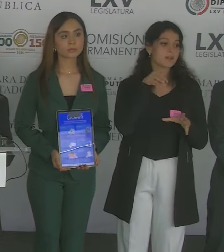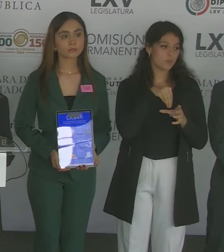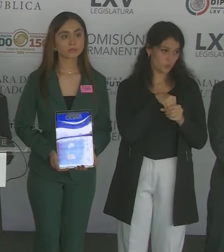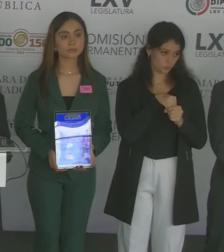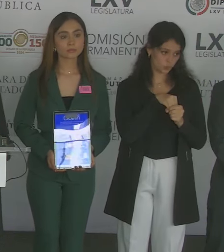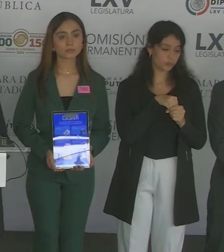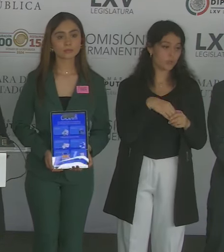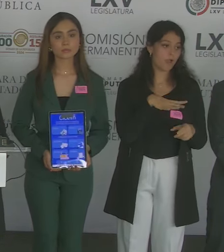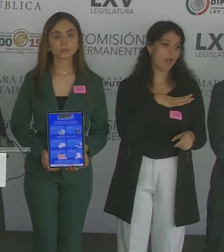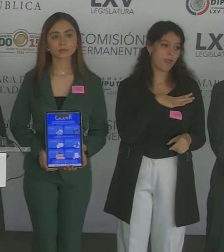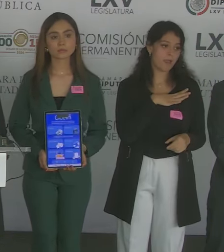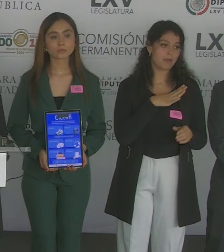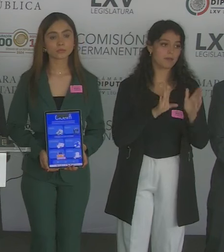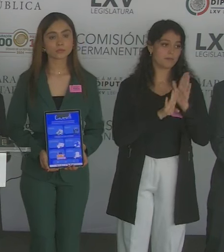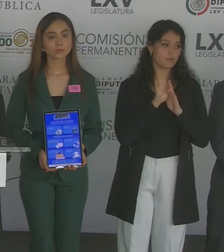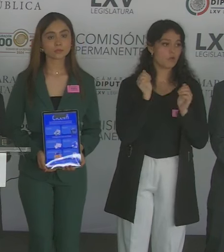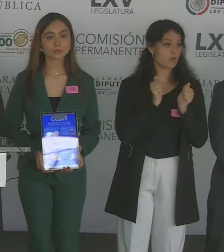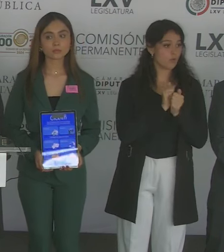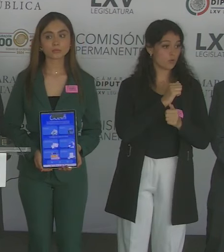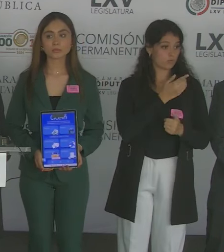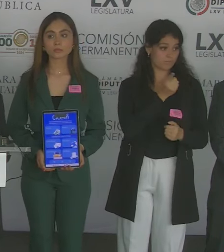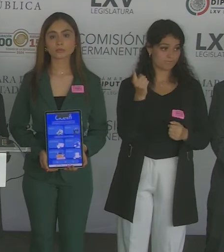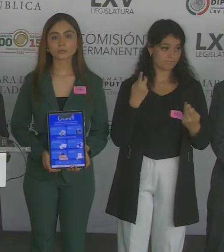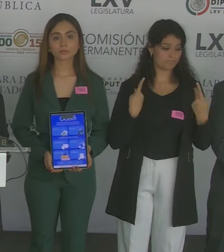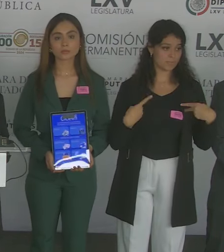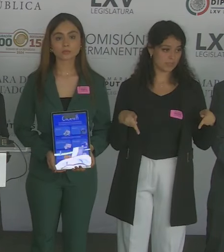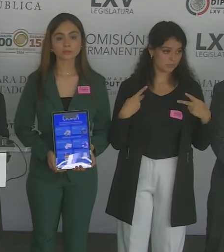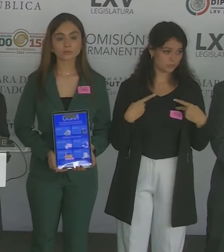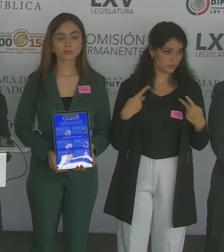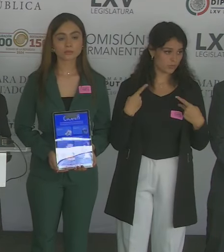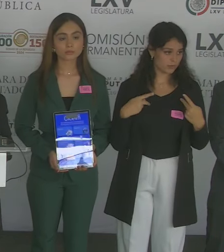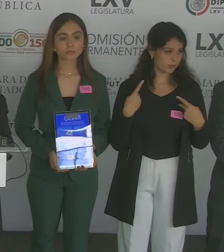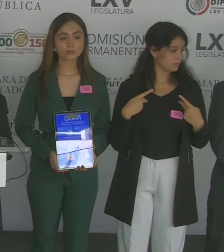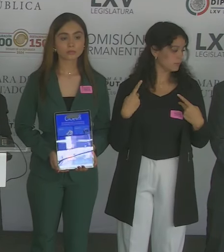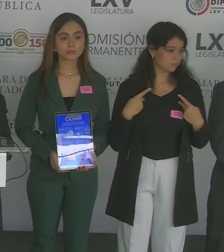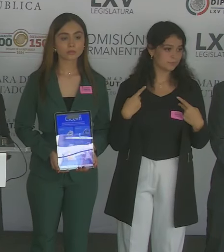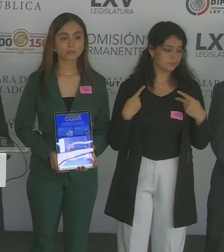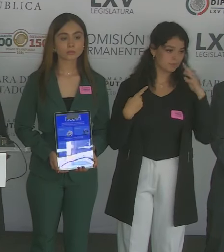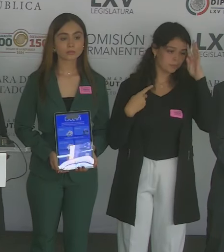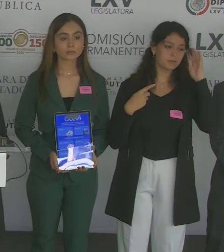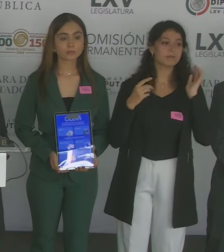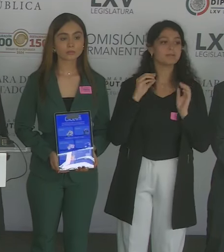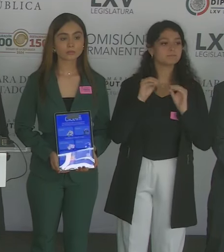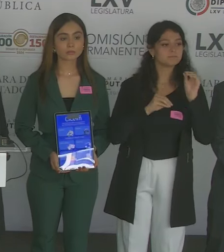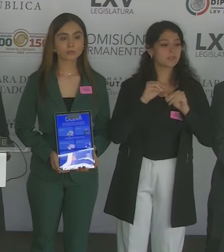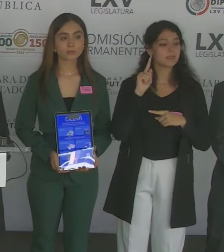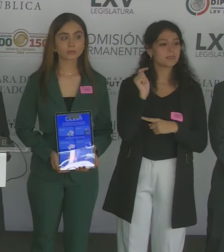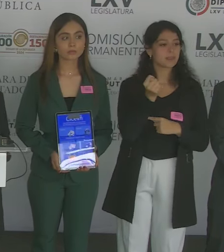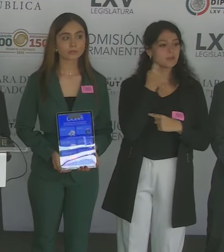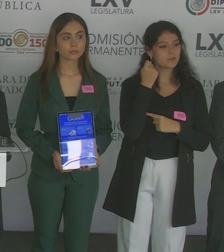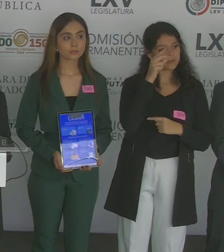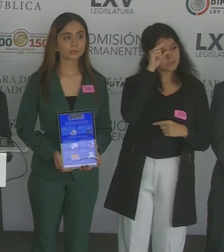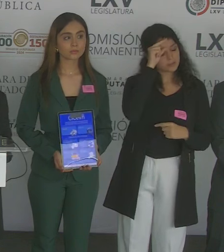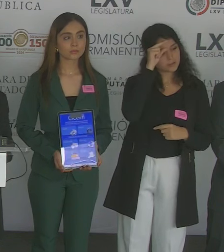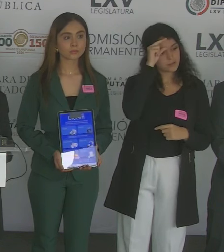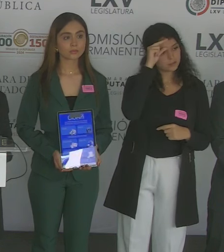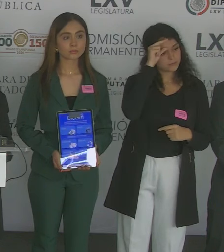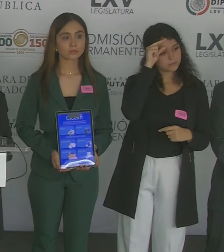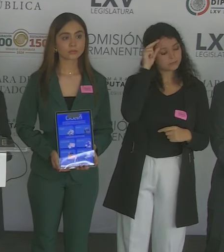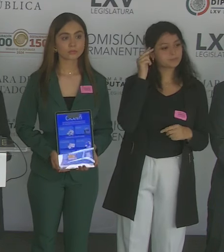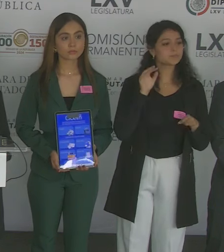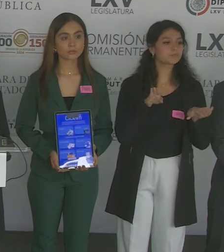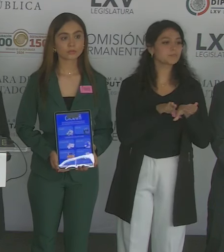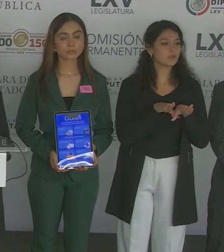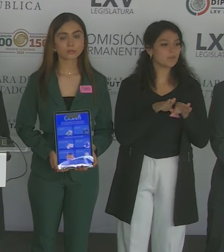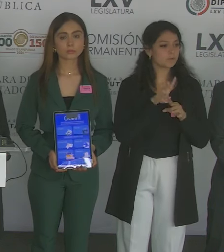tenemos con estos jóvenes mexicanos que están desarrollando esta tecnología de Inteligencia artificial donde se verá